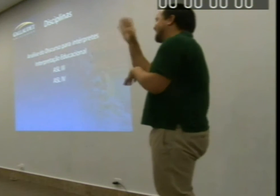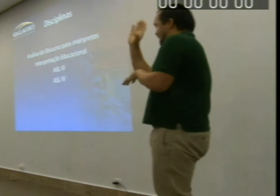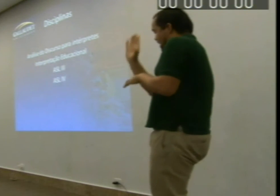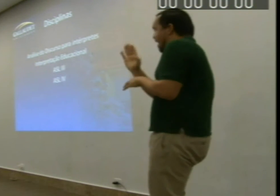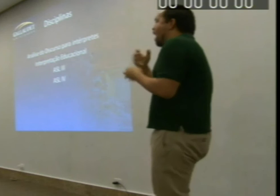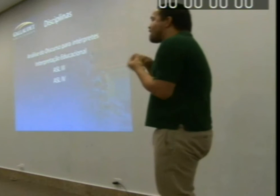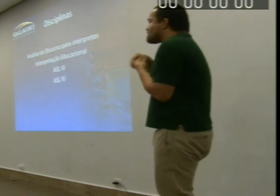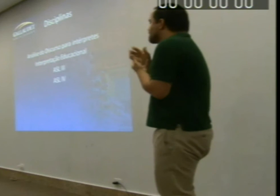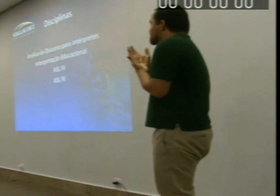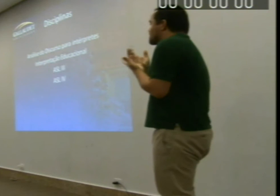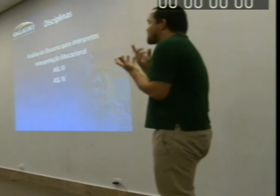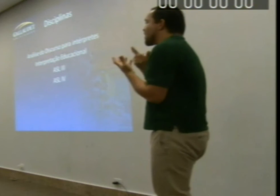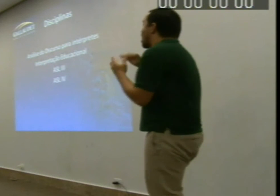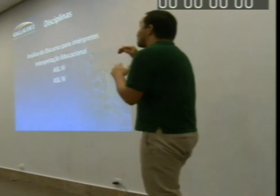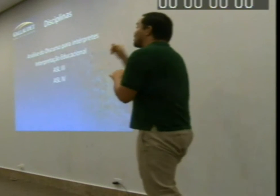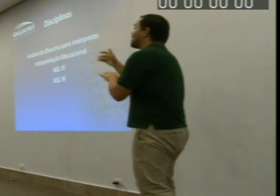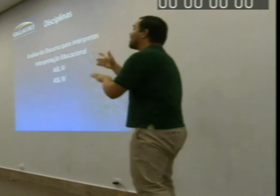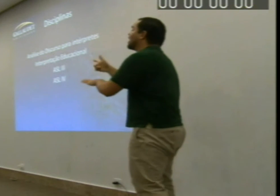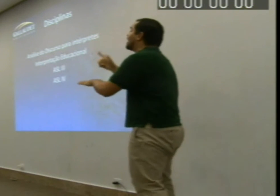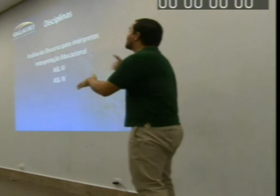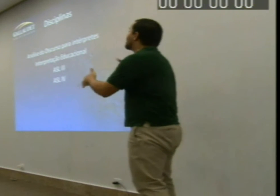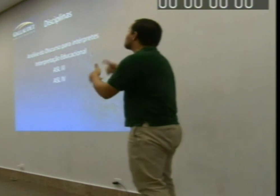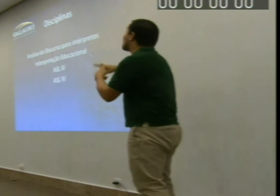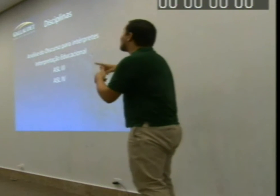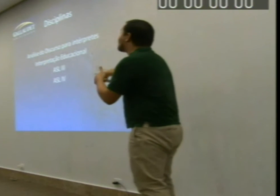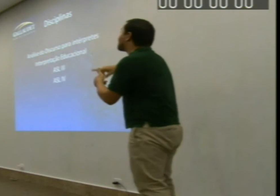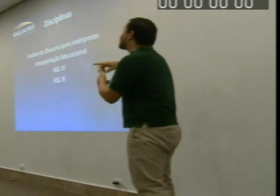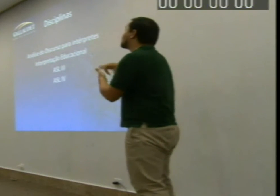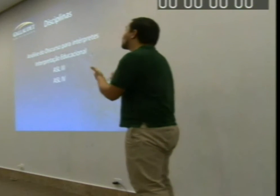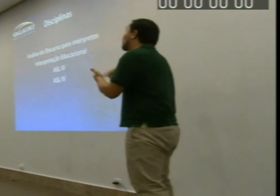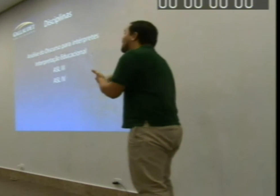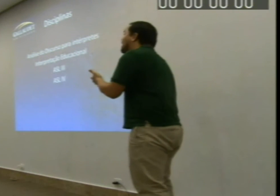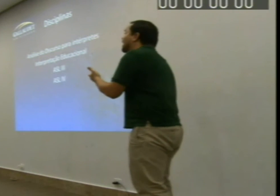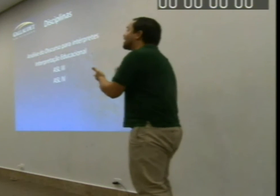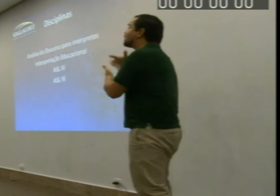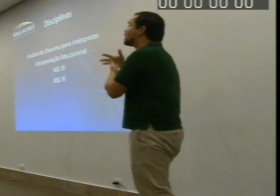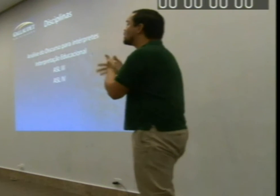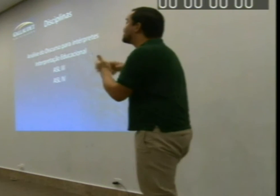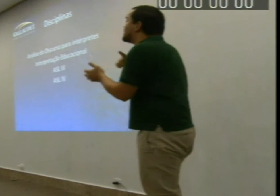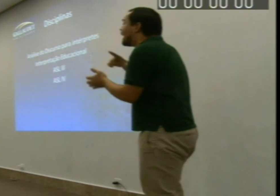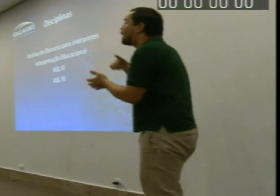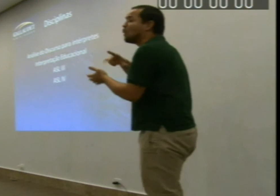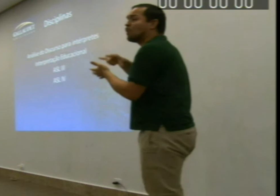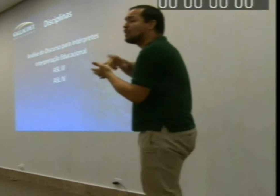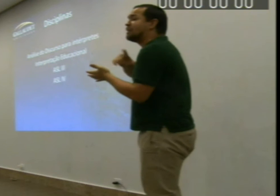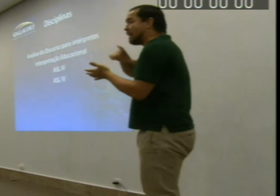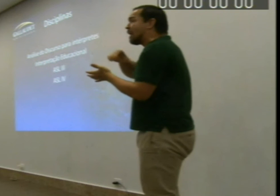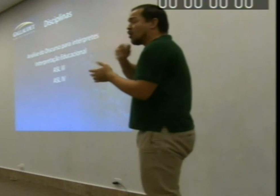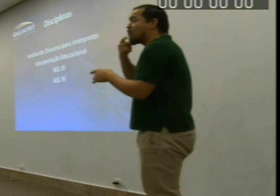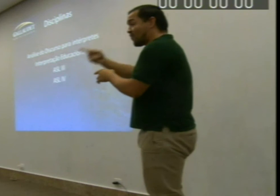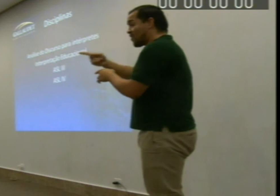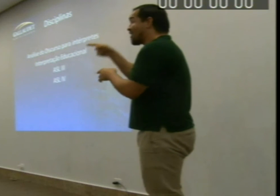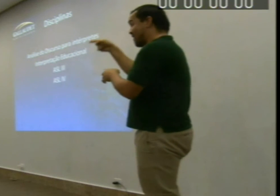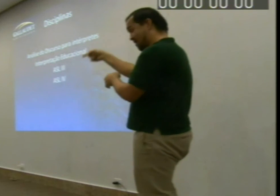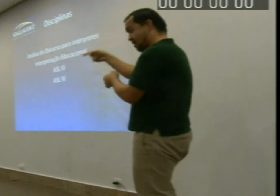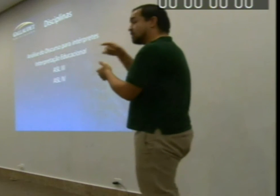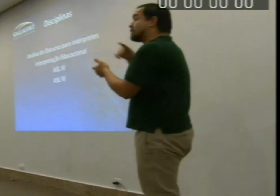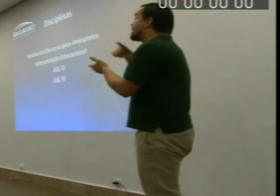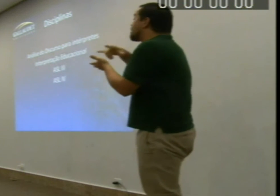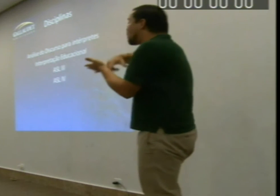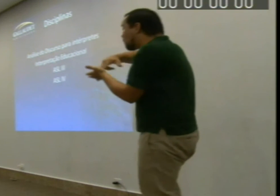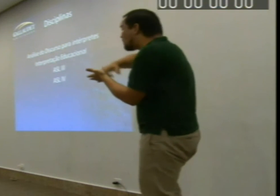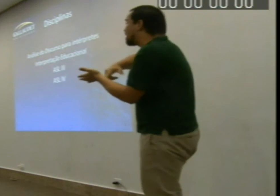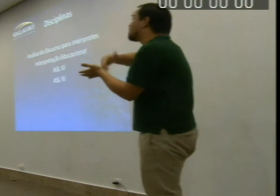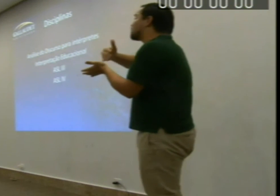brasileiro né de conseguir as coisas então eu falei ah não tem problema com leitura eu